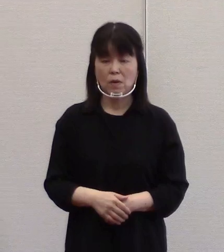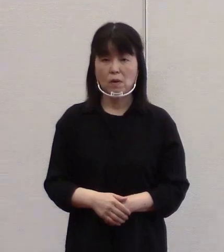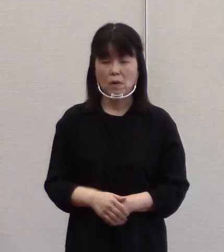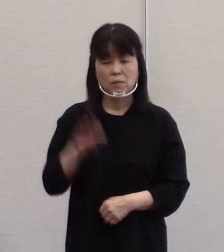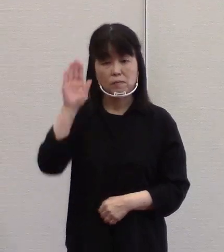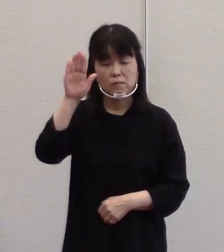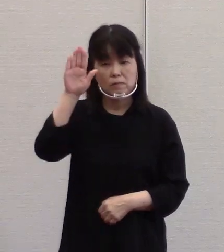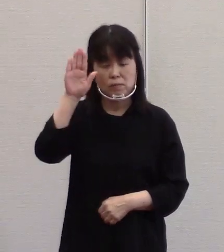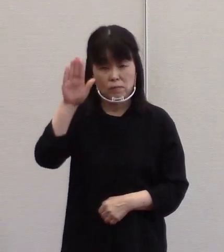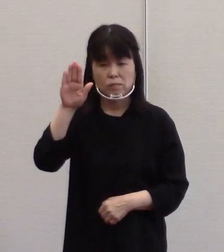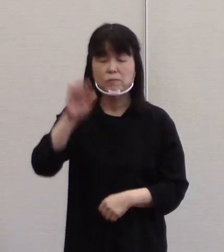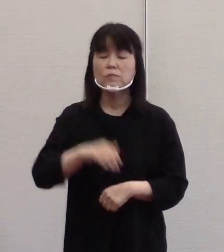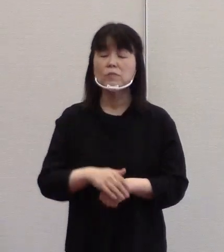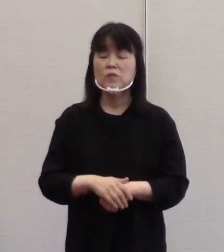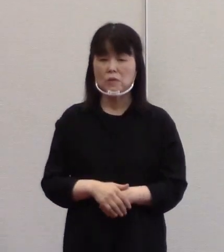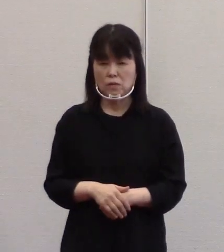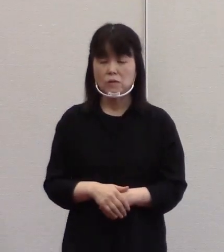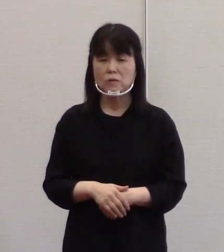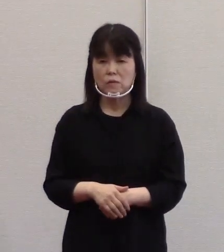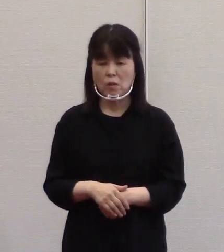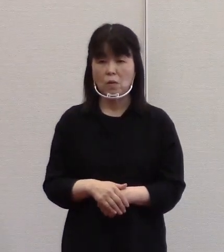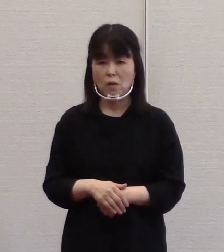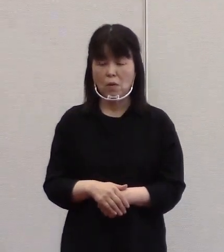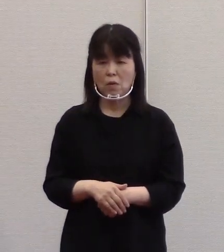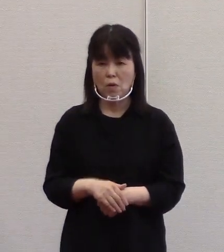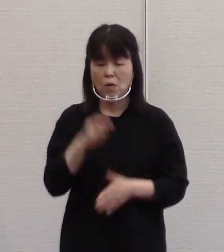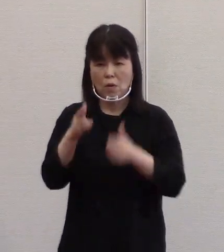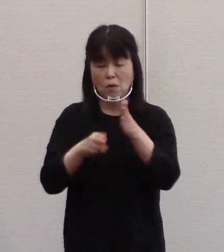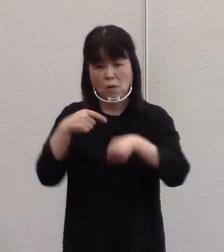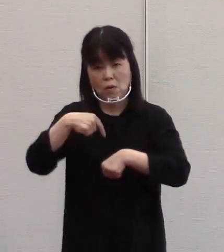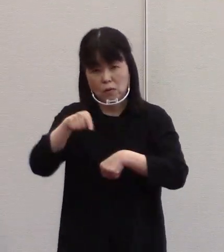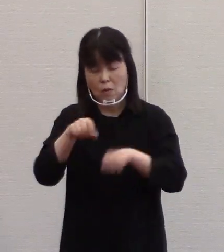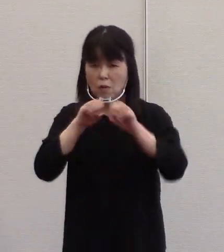キャンペーンについてもいろんなご意見もあるようでございますけれども、やはり